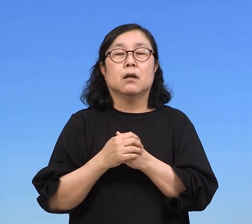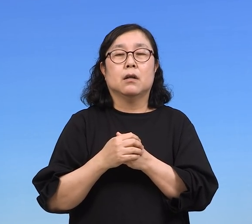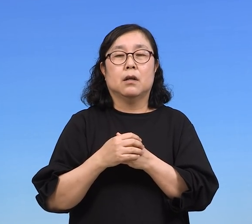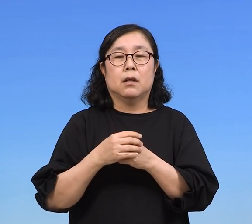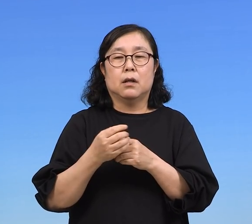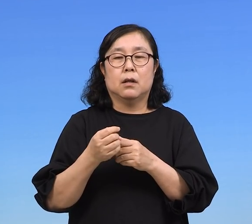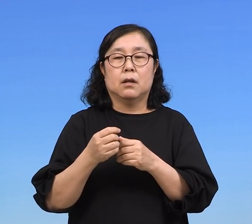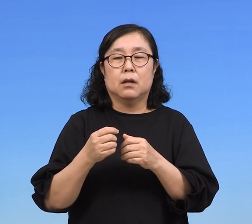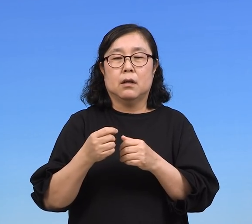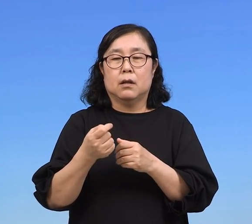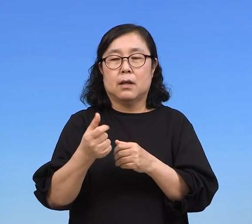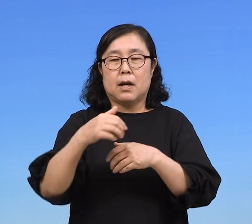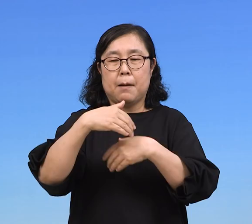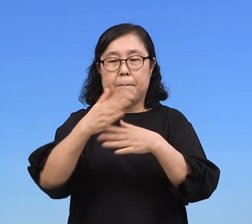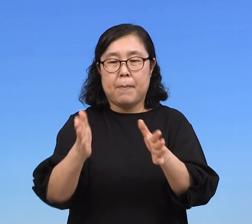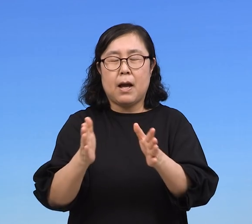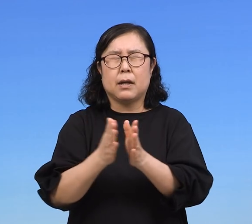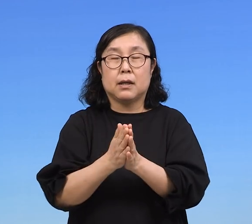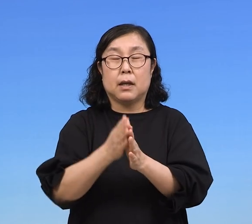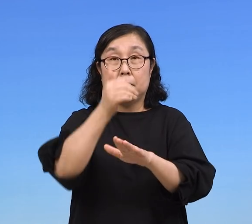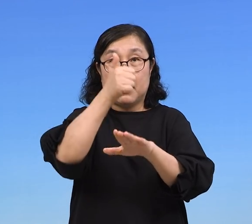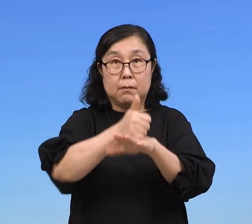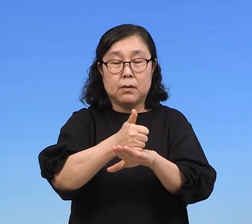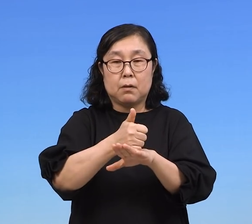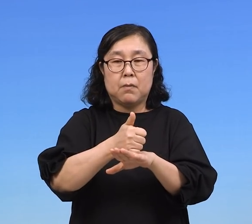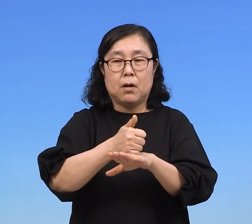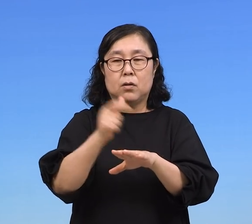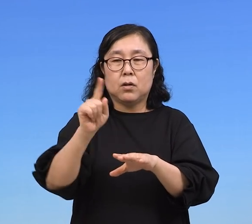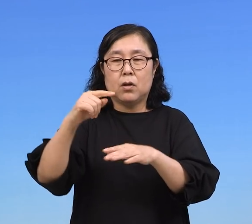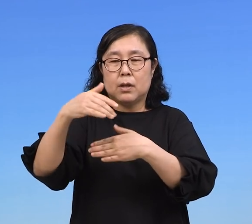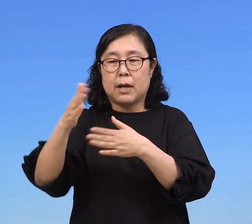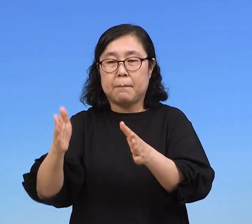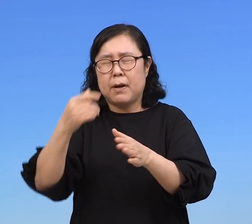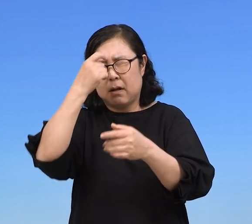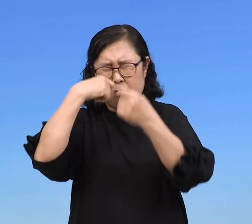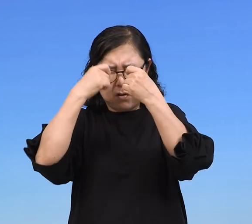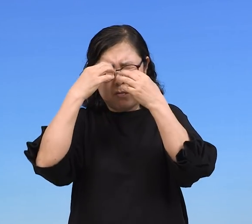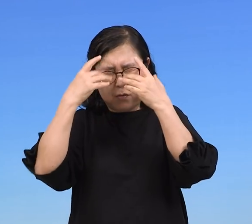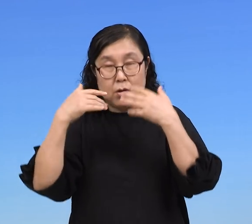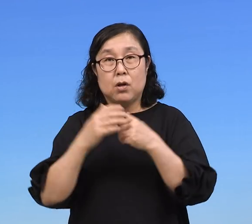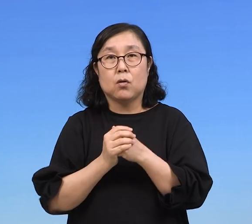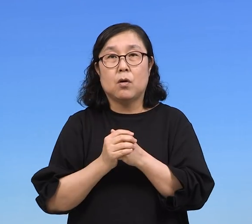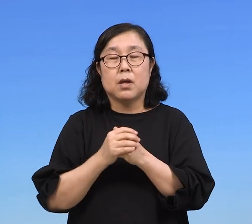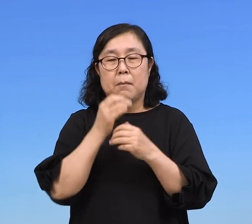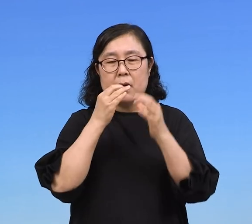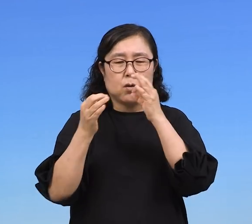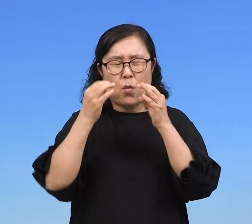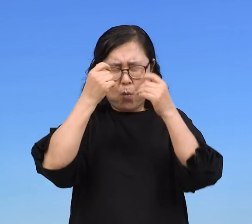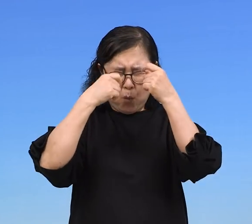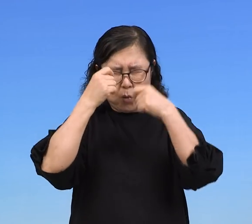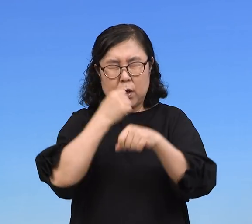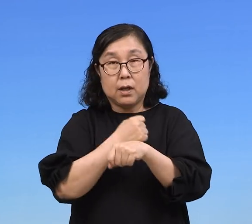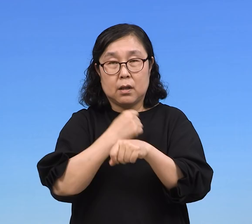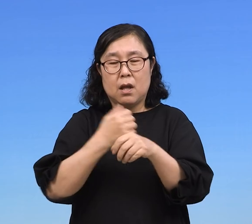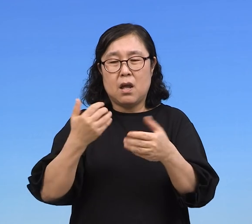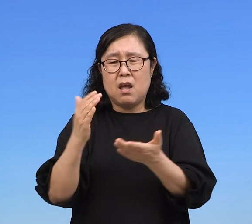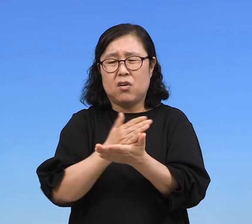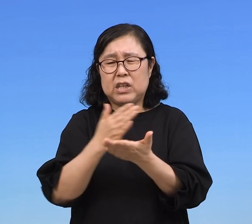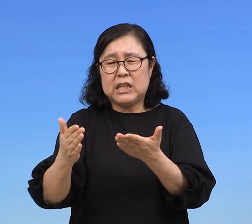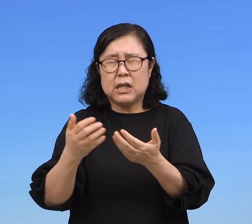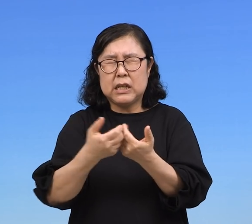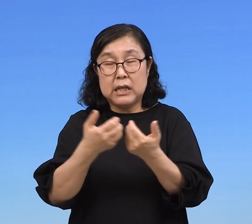이제 교구 종강하면서 어떤 다락방은 눈물을 흘리시고 어떤 다락방은 통곡을